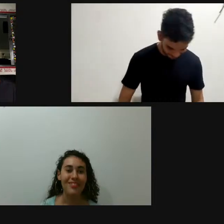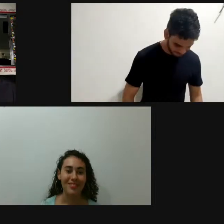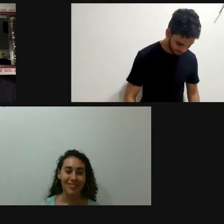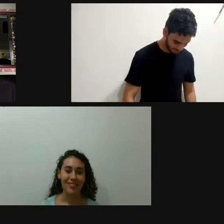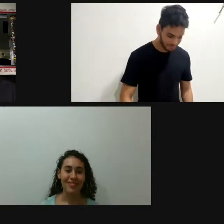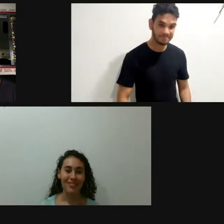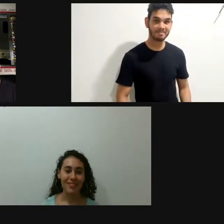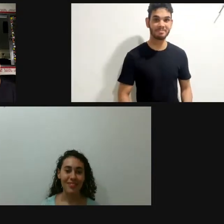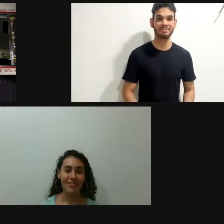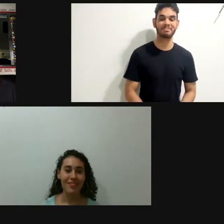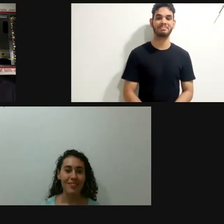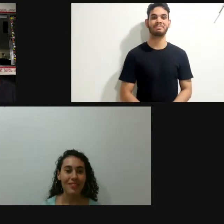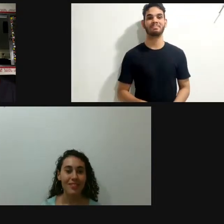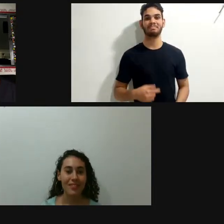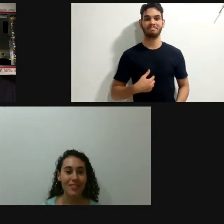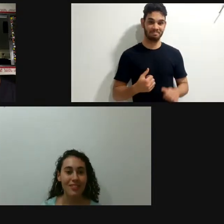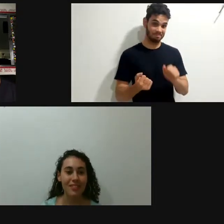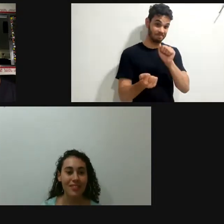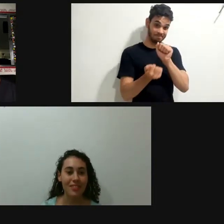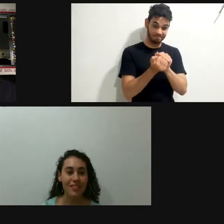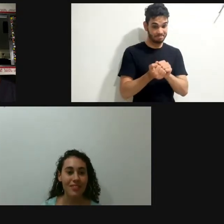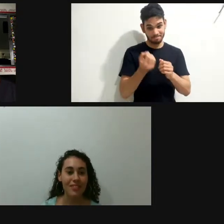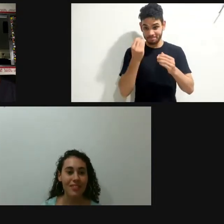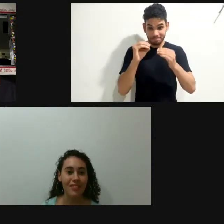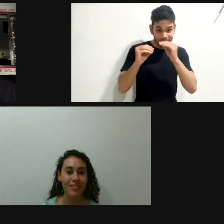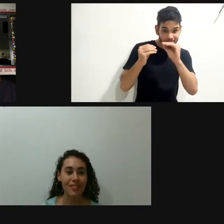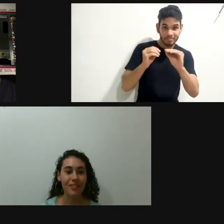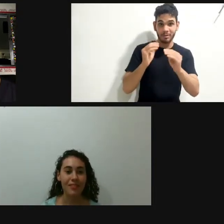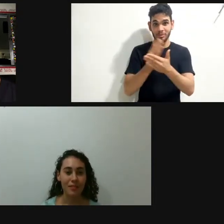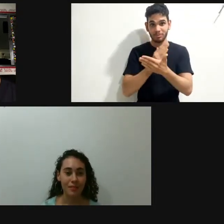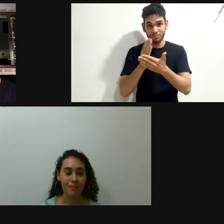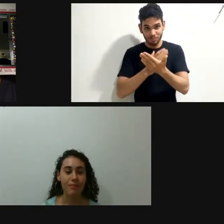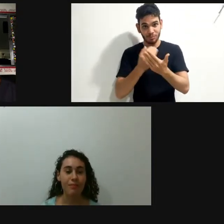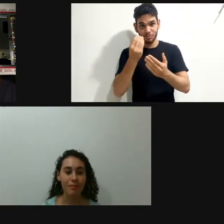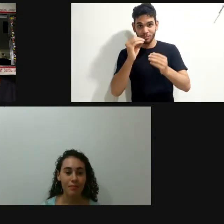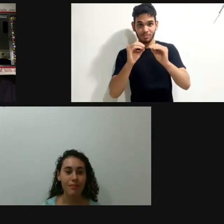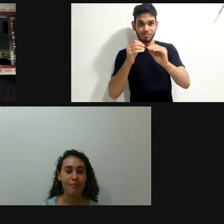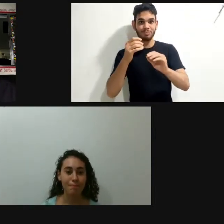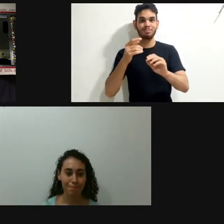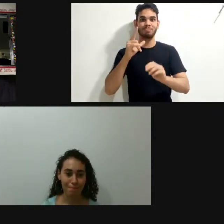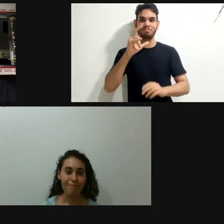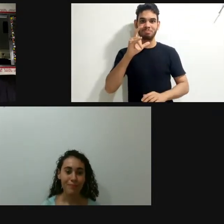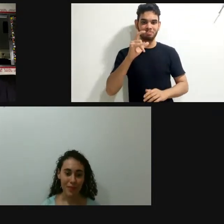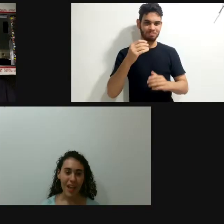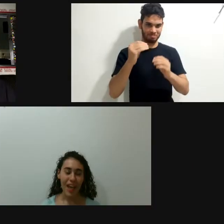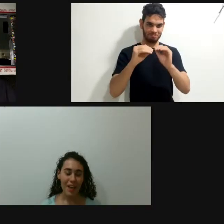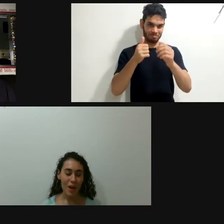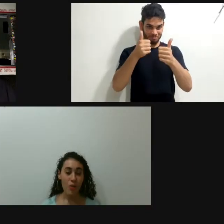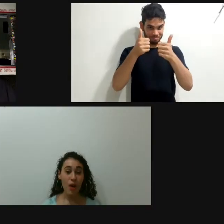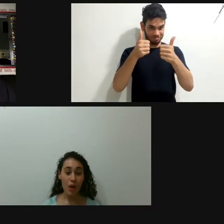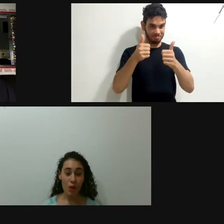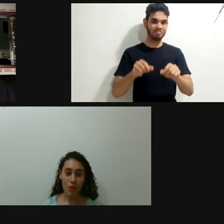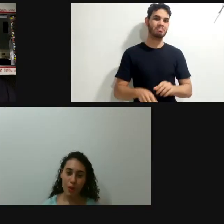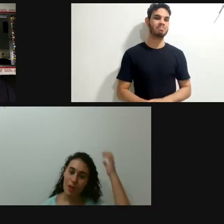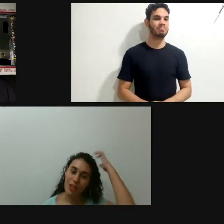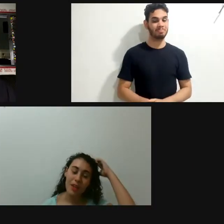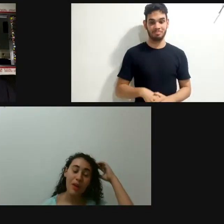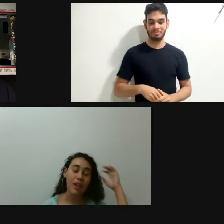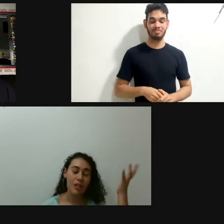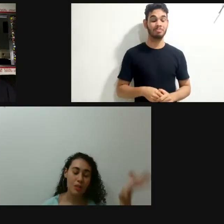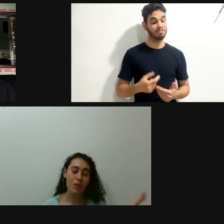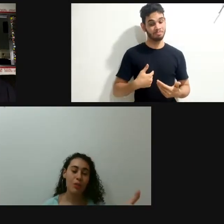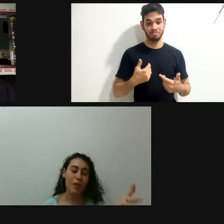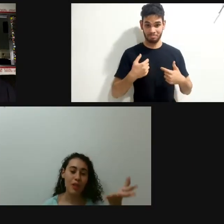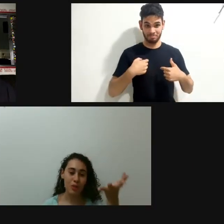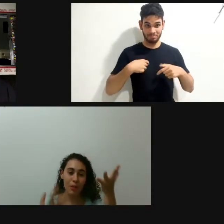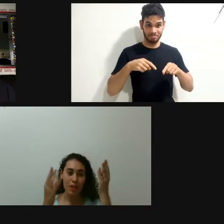trabalho é dela, postando algumas páginas, algumas coisas que ela permitir, ela vai postar na dela também. Eu vou postar e eu